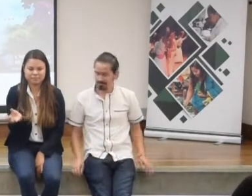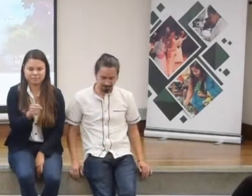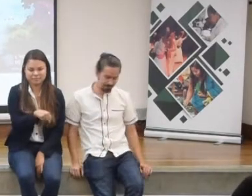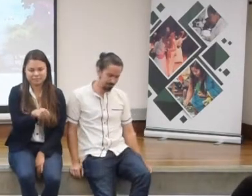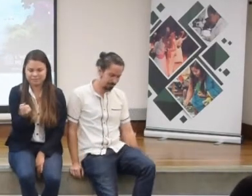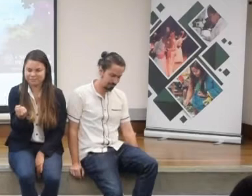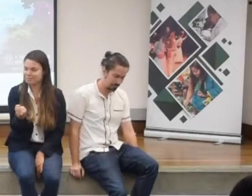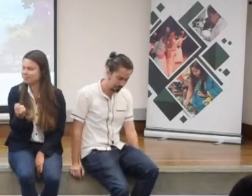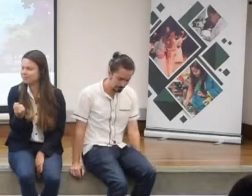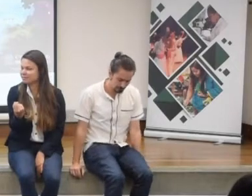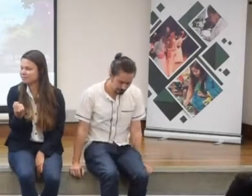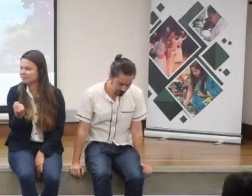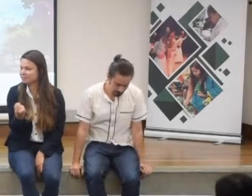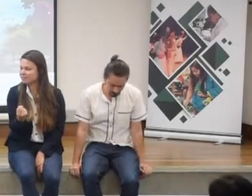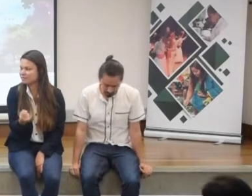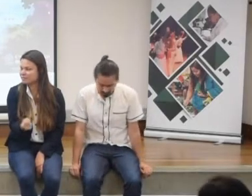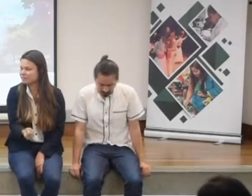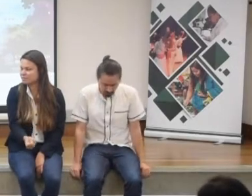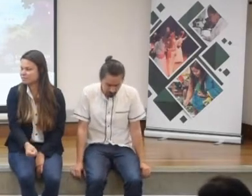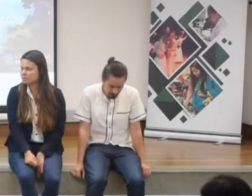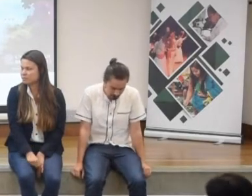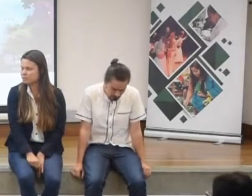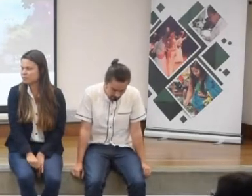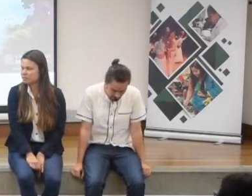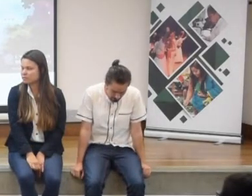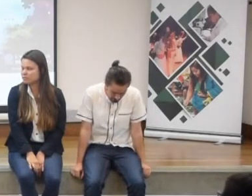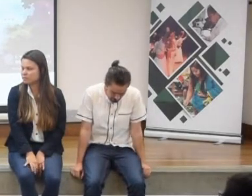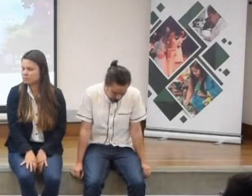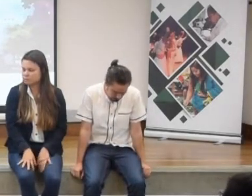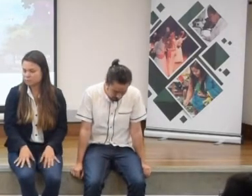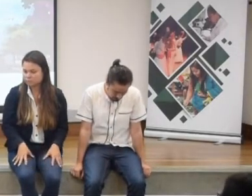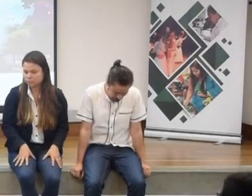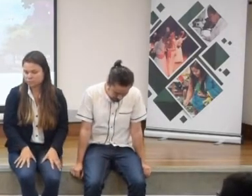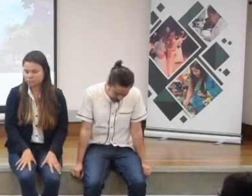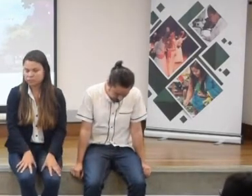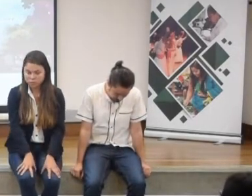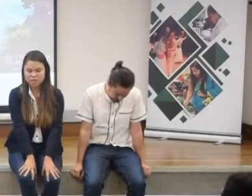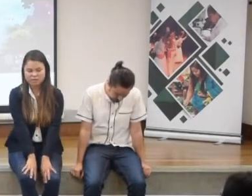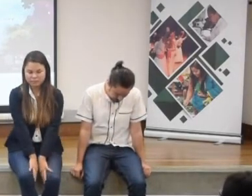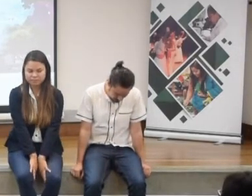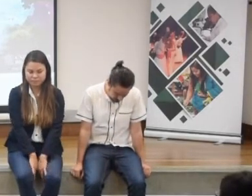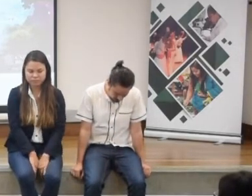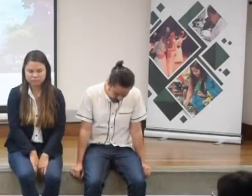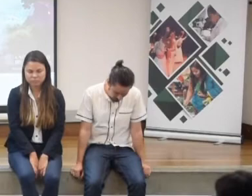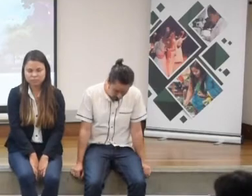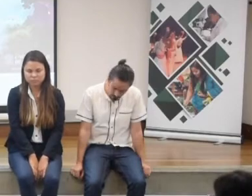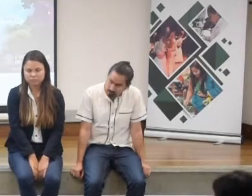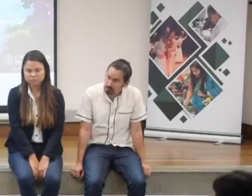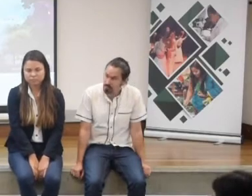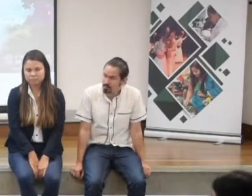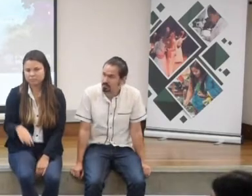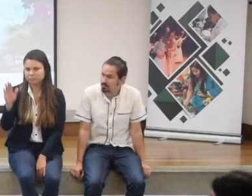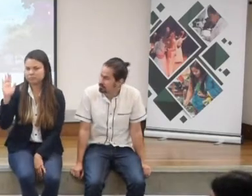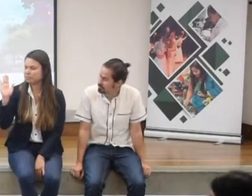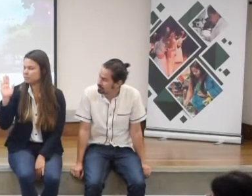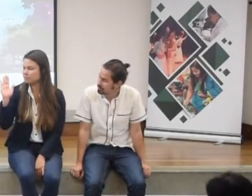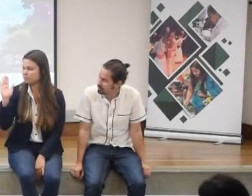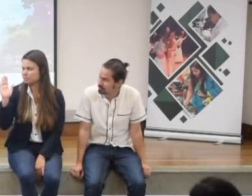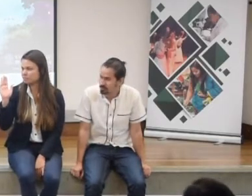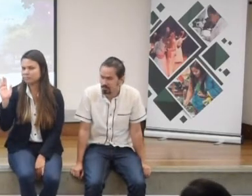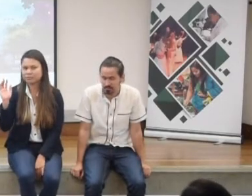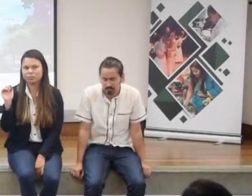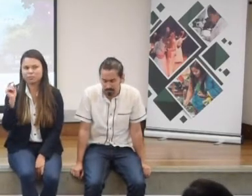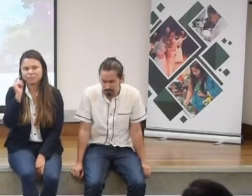hagamos un compromiso de que vamos a tratar de que todos estemos liderando alguna. ¿Sí? Serían